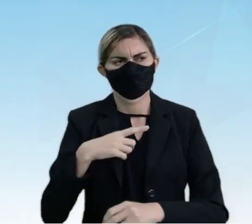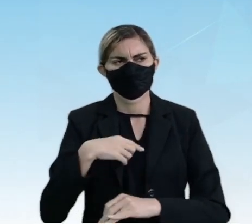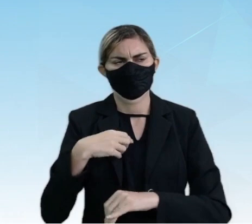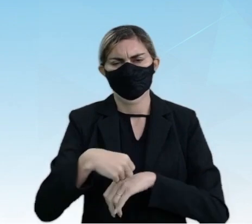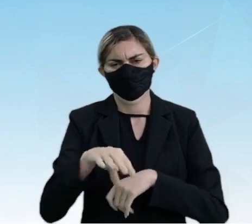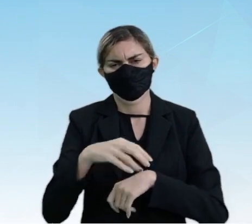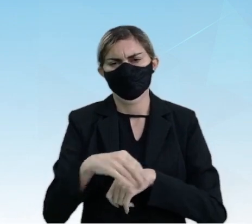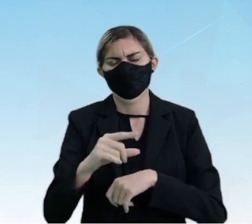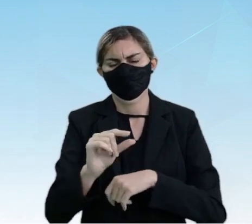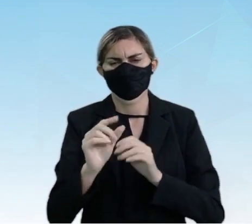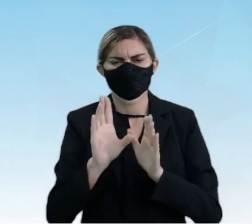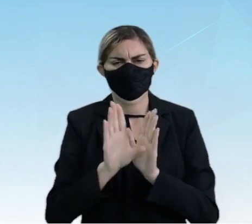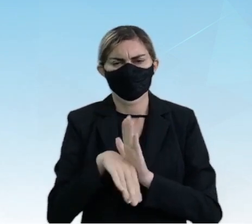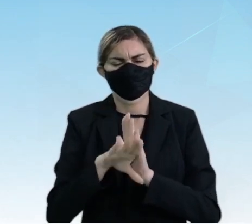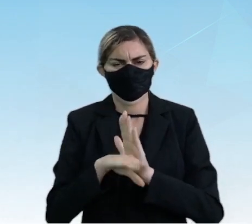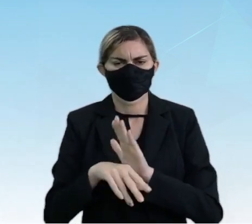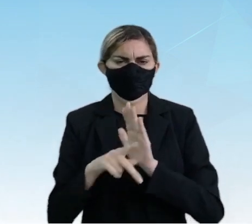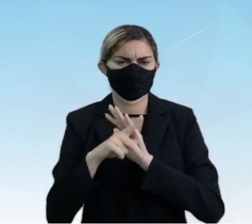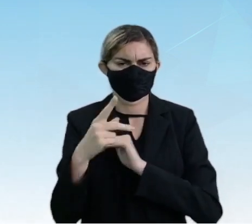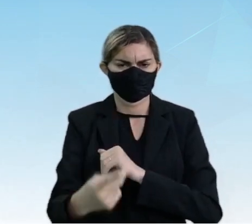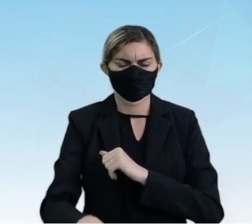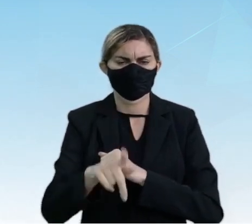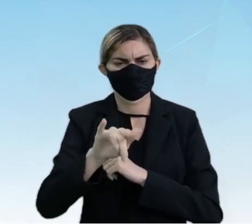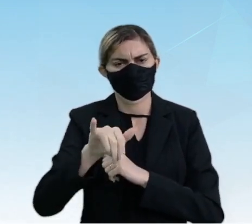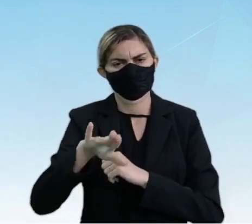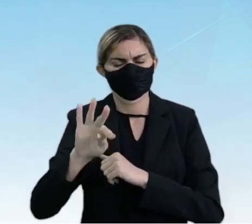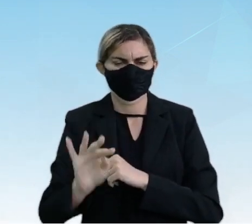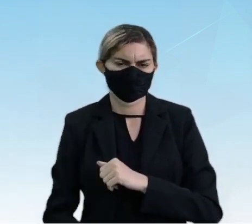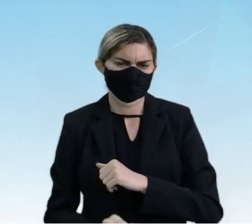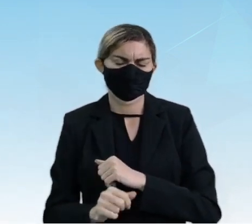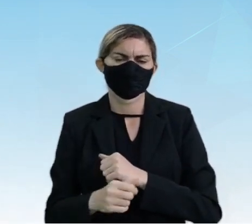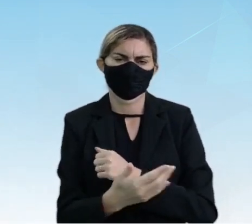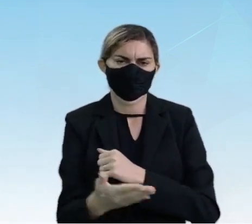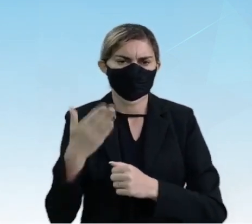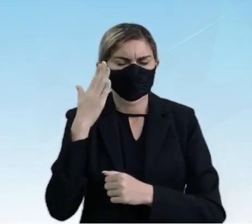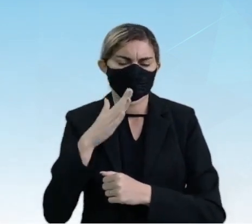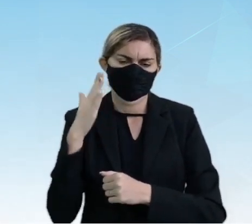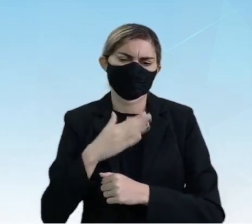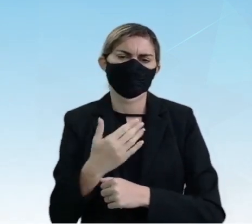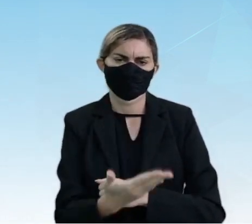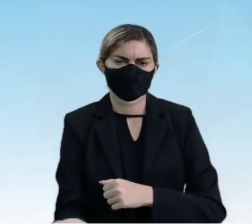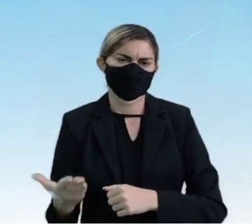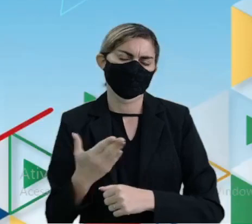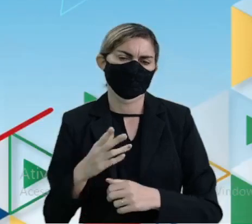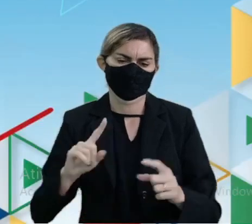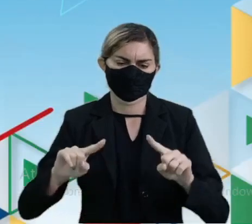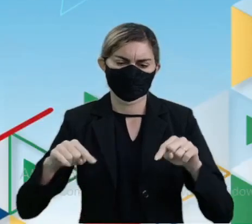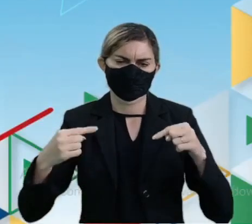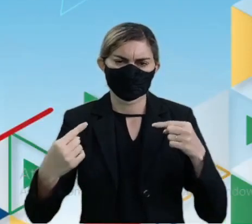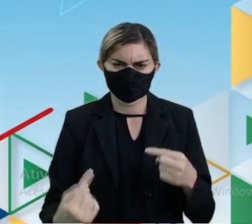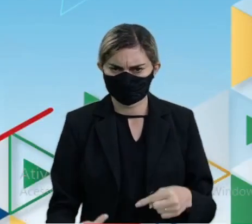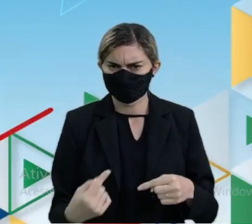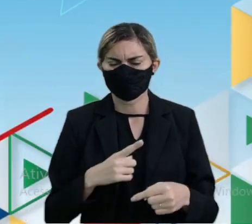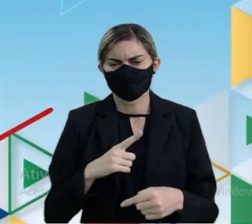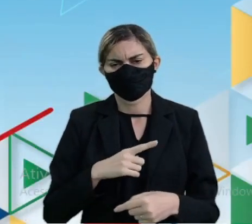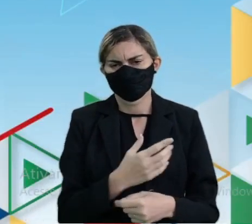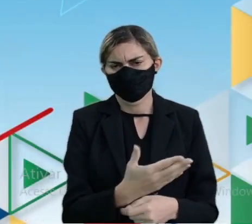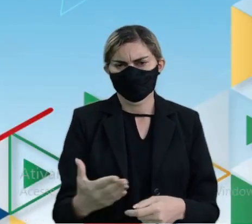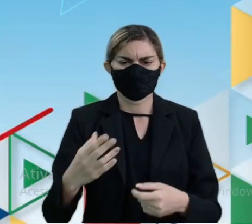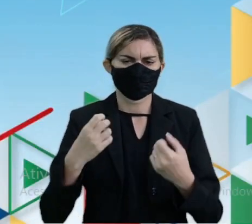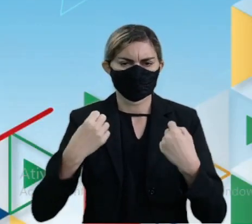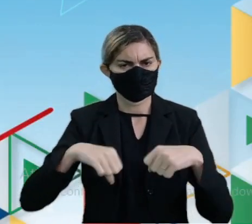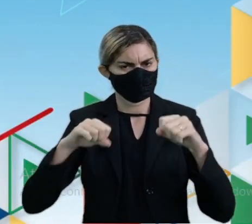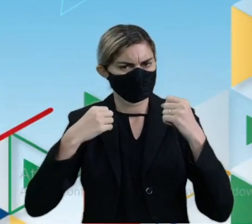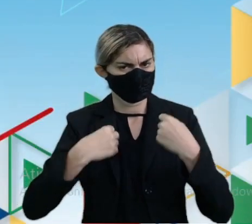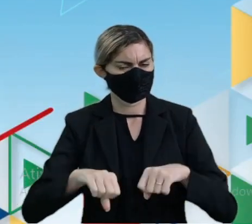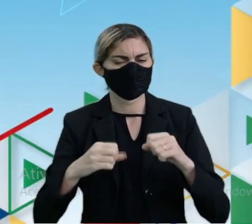um pouquinho do conceito da própria ginástica, né? Para a gente não entender a ginástica só como aquela ginástica da competição, né? Ela tem a